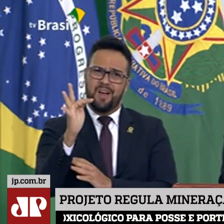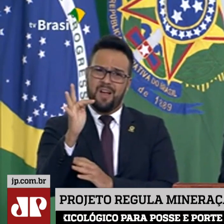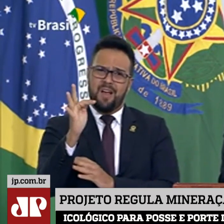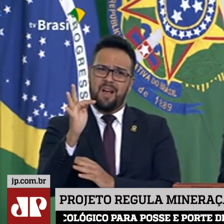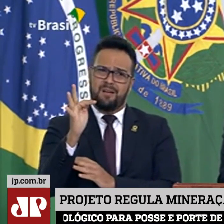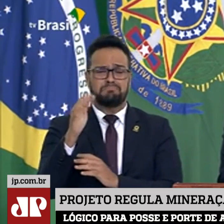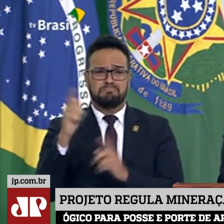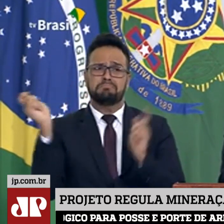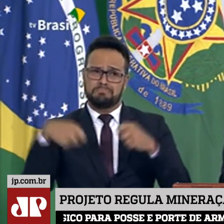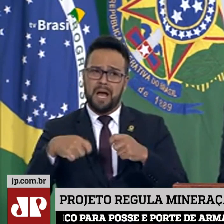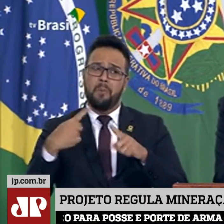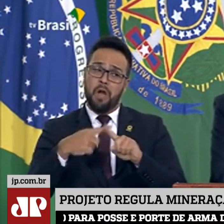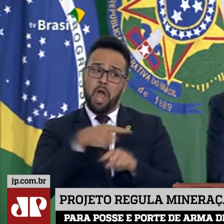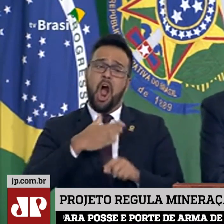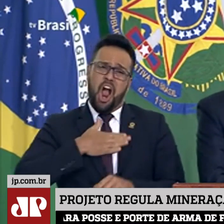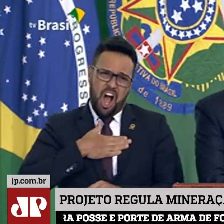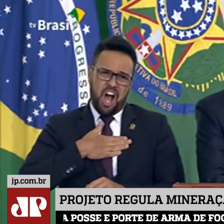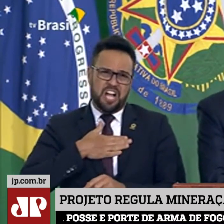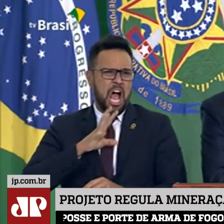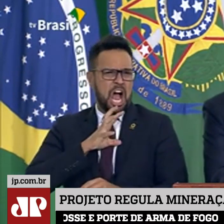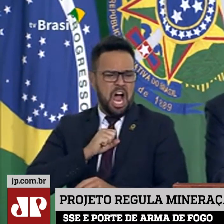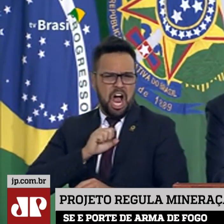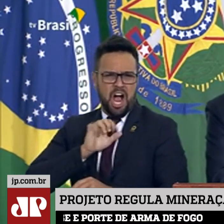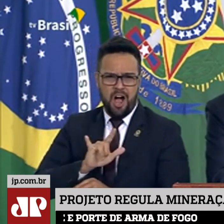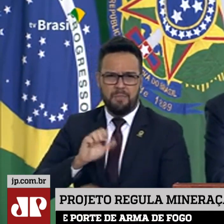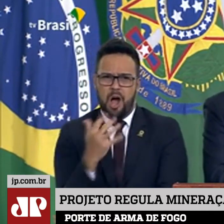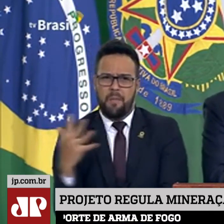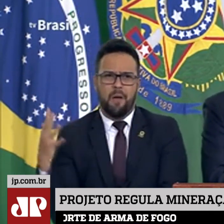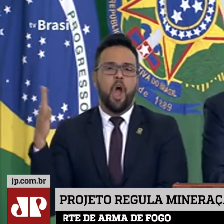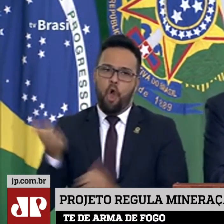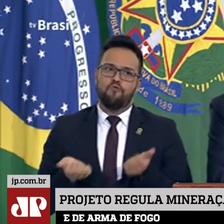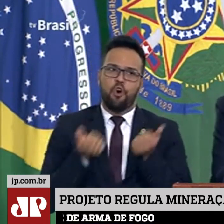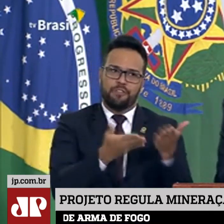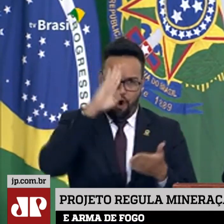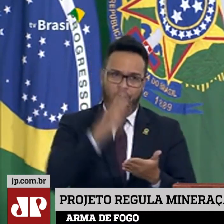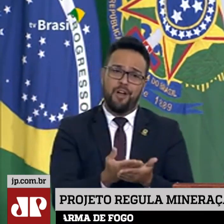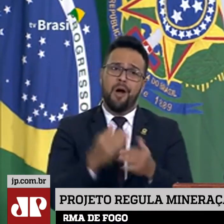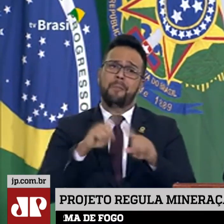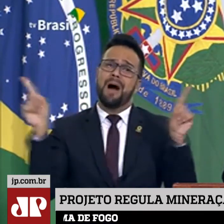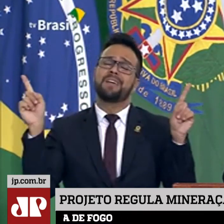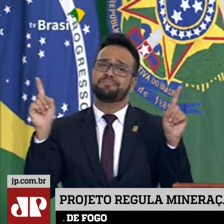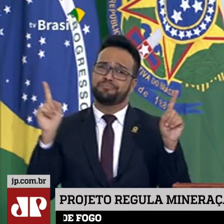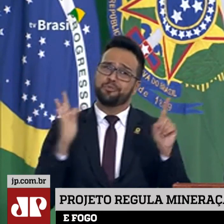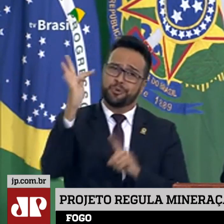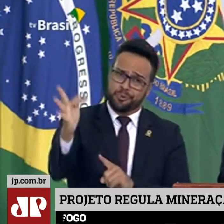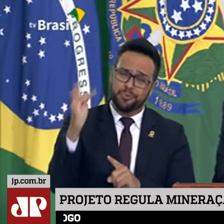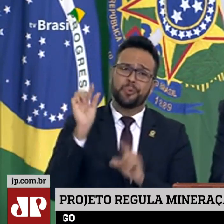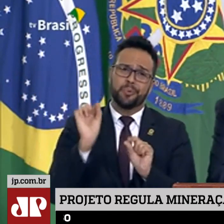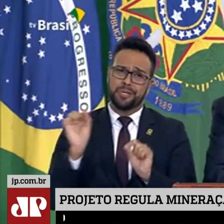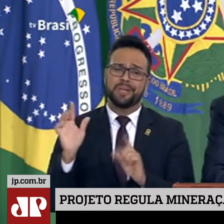Amazônia, já que eles gostam tanto do meio ambiente. E deixe de atrapalhar os amazônidas aqui de dentro das